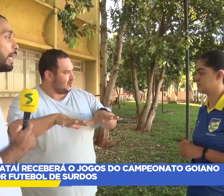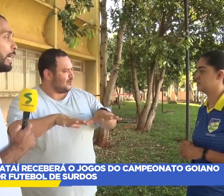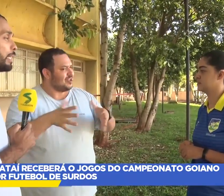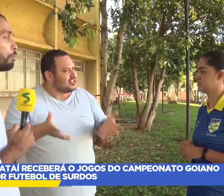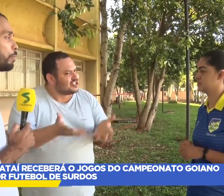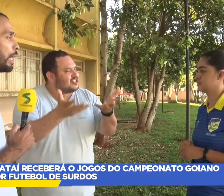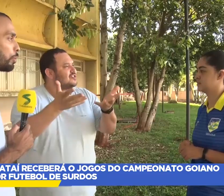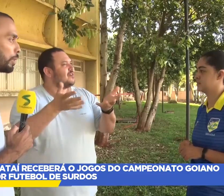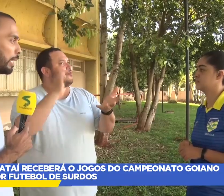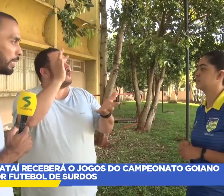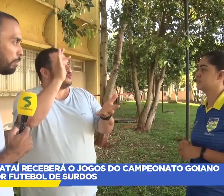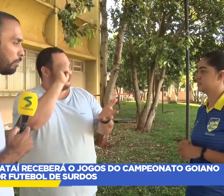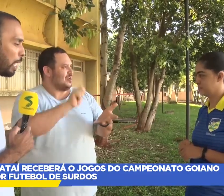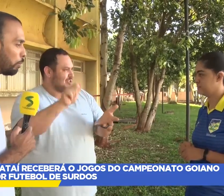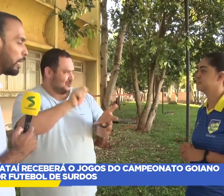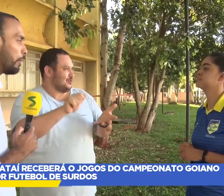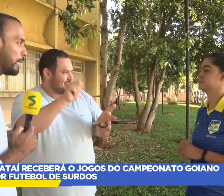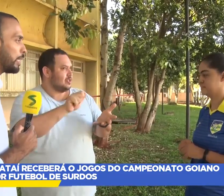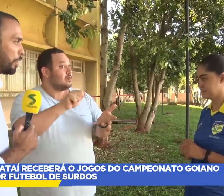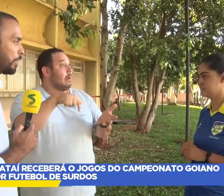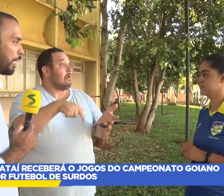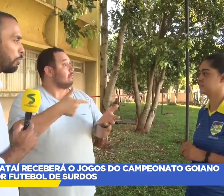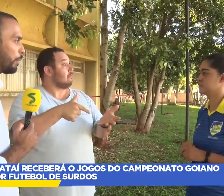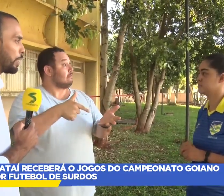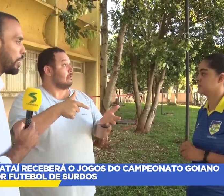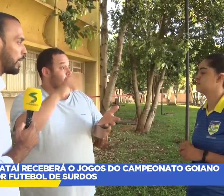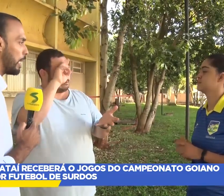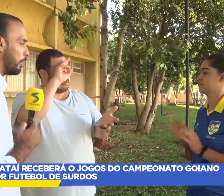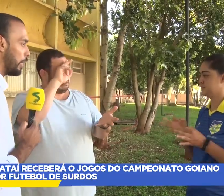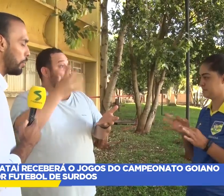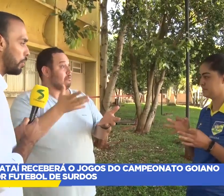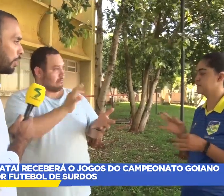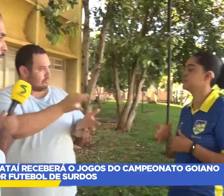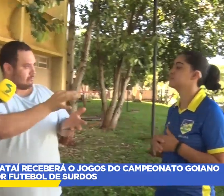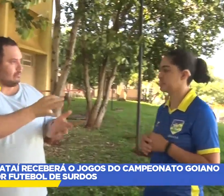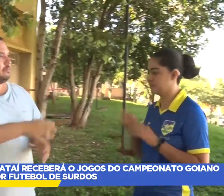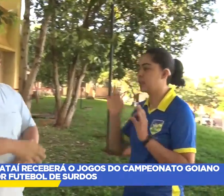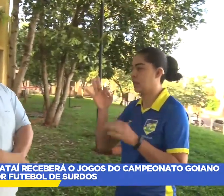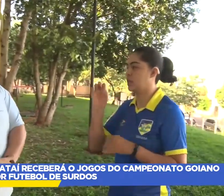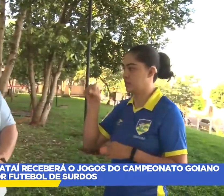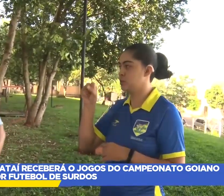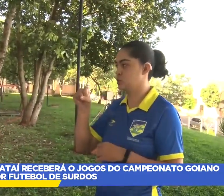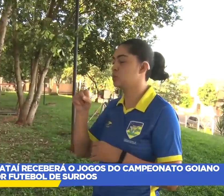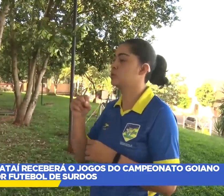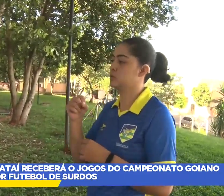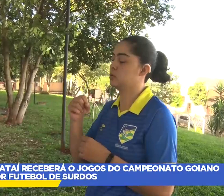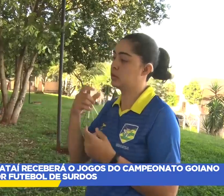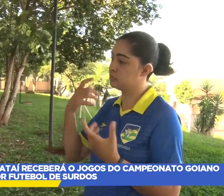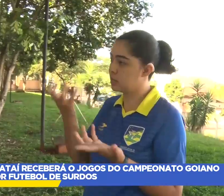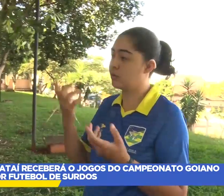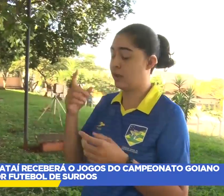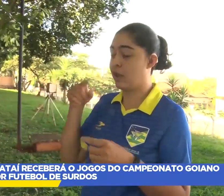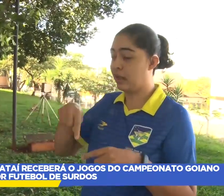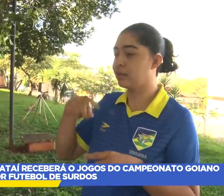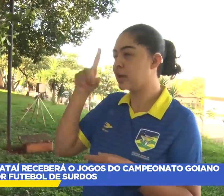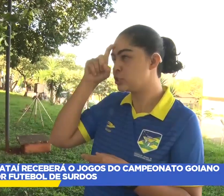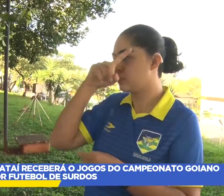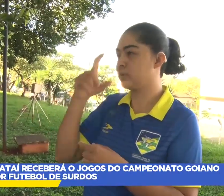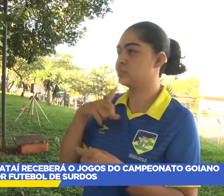Incentivar a criação de uma associação, algo que não existe atualmente em Jatay, não é isso? Isso, sim.